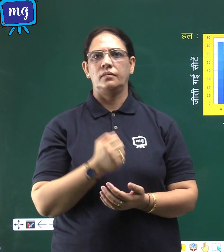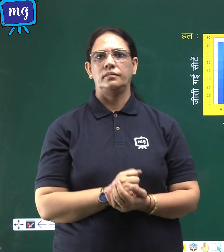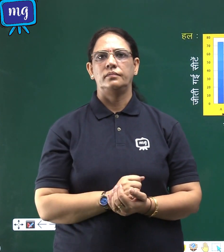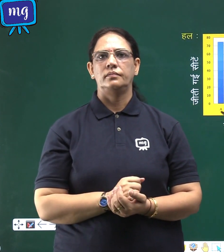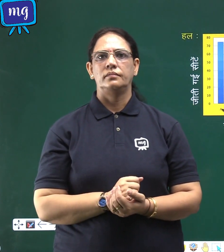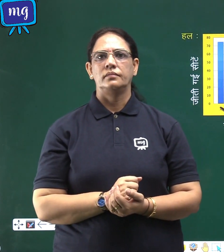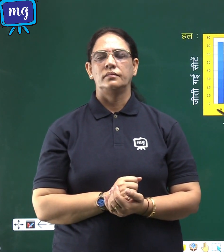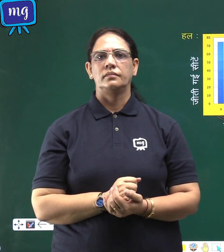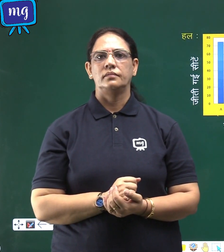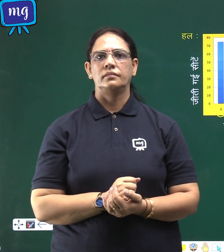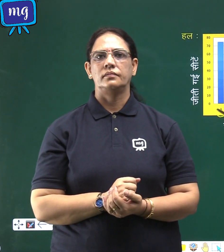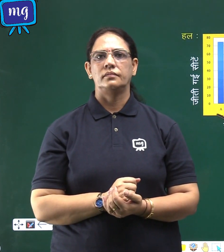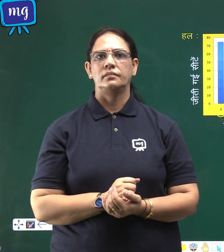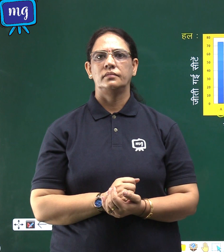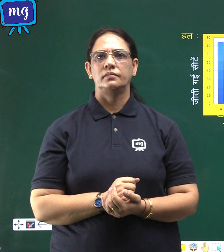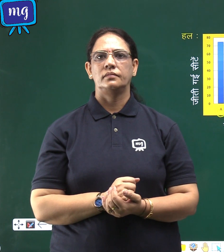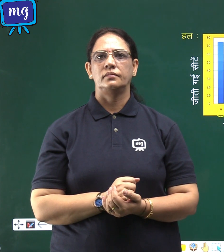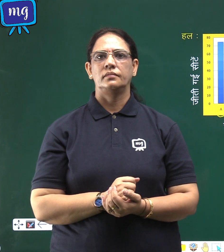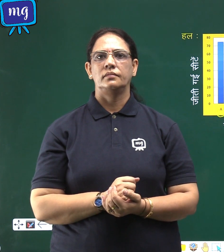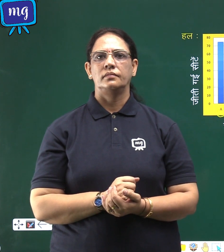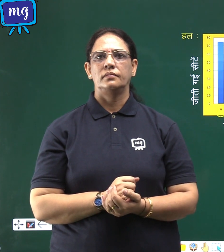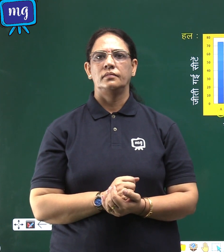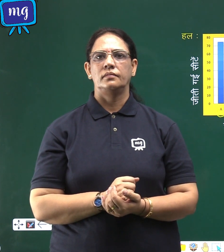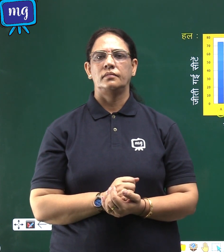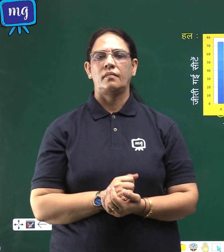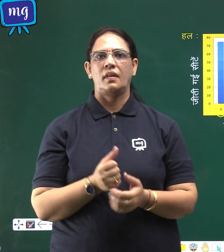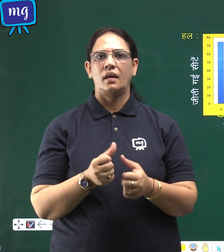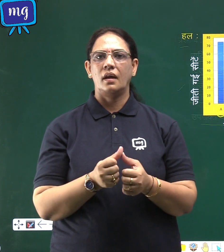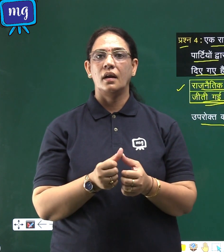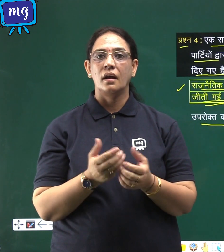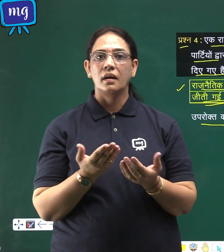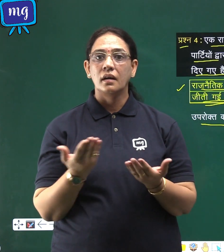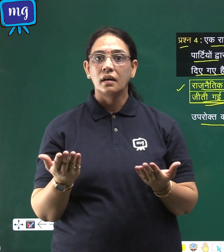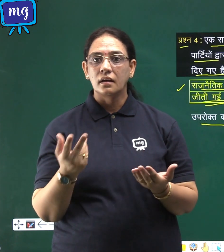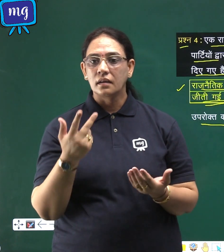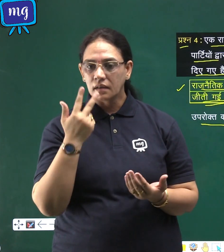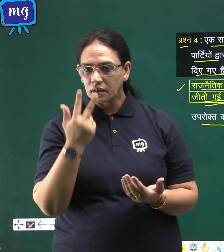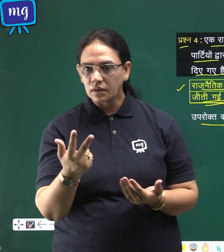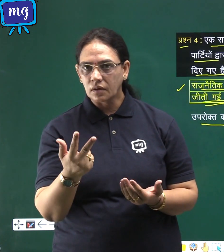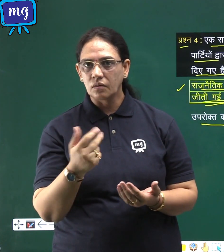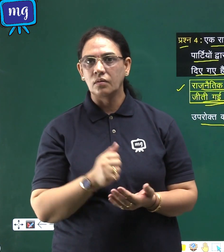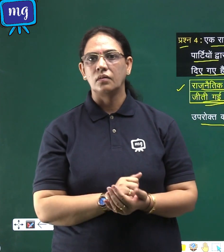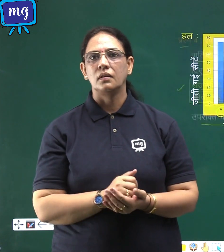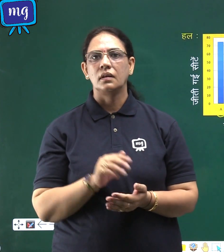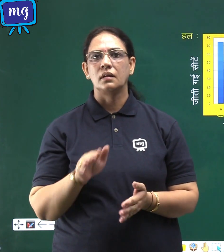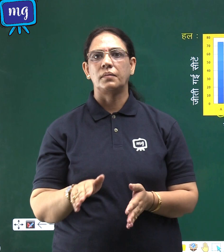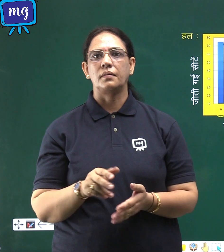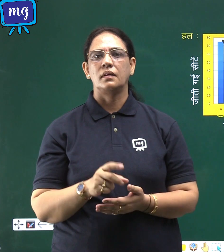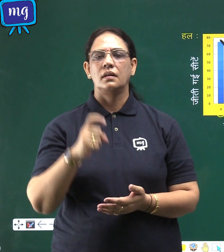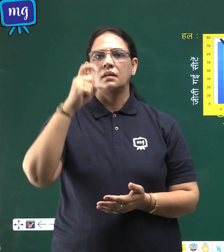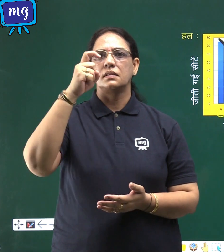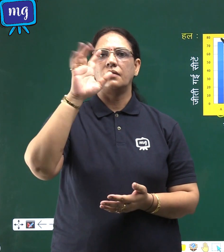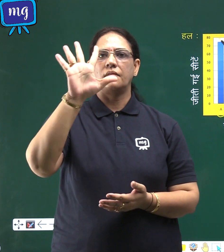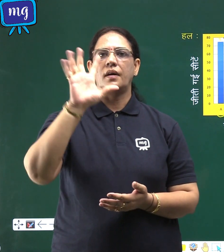एक कितने पर है, पिछे